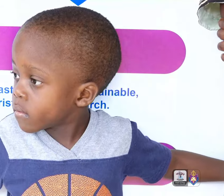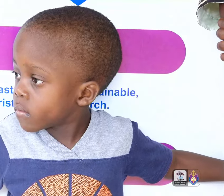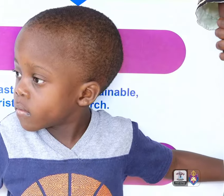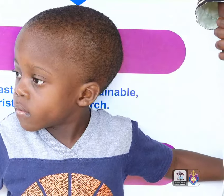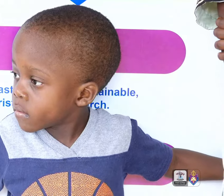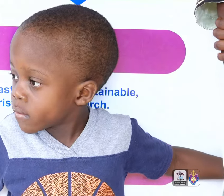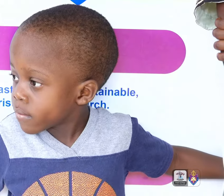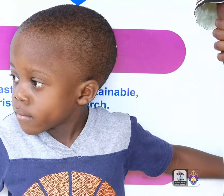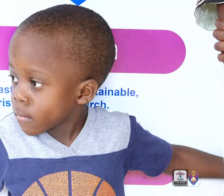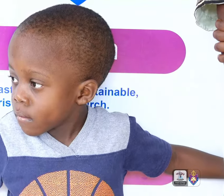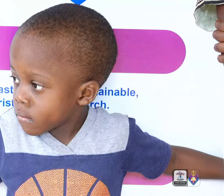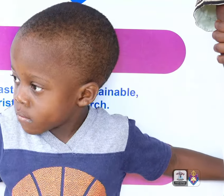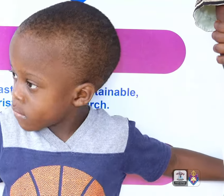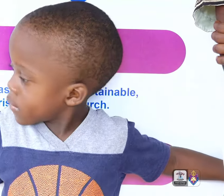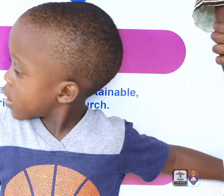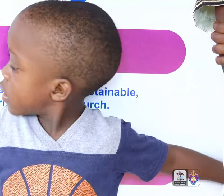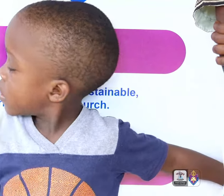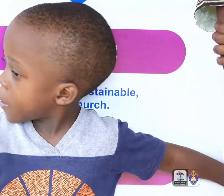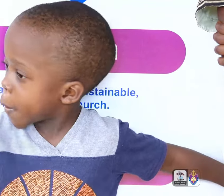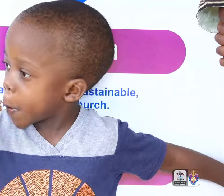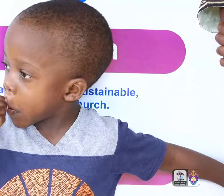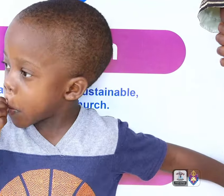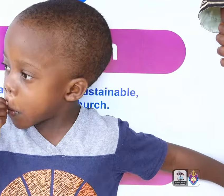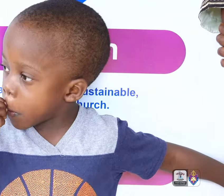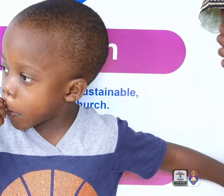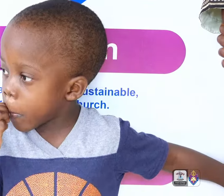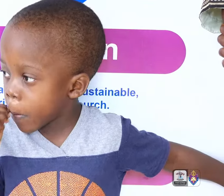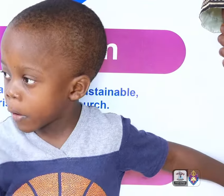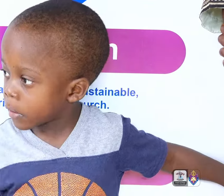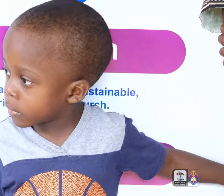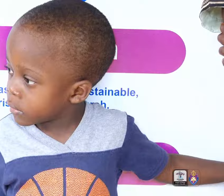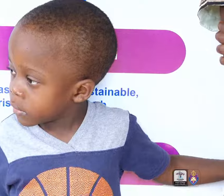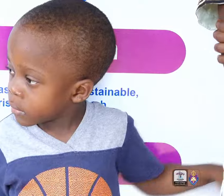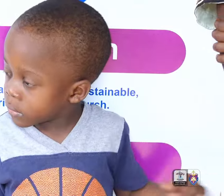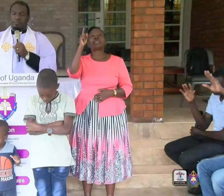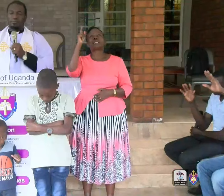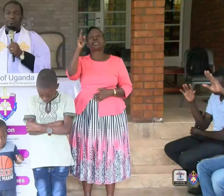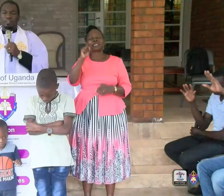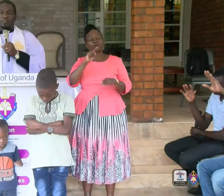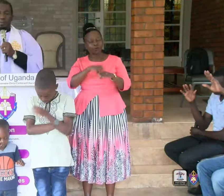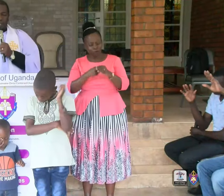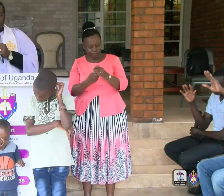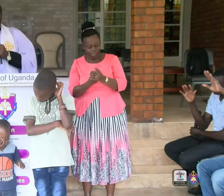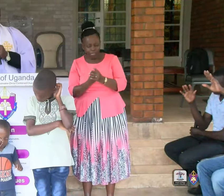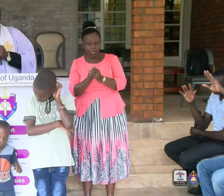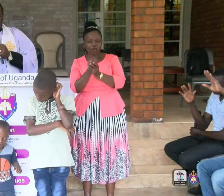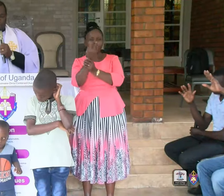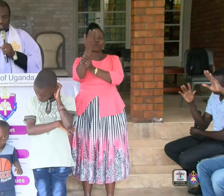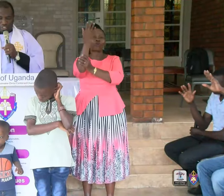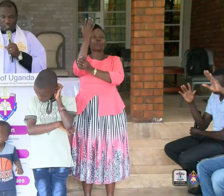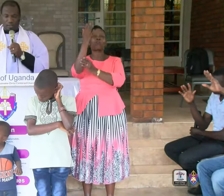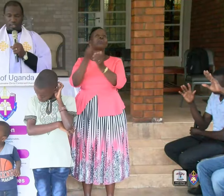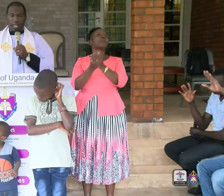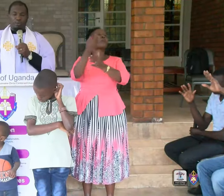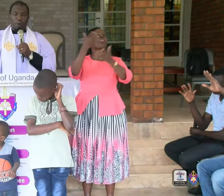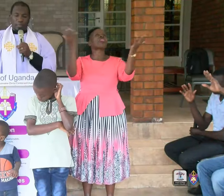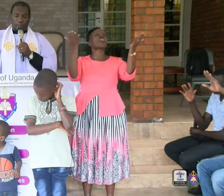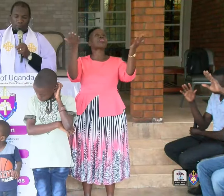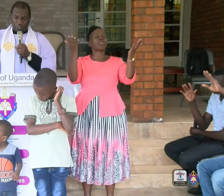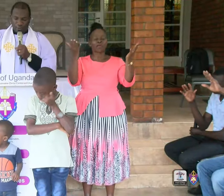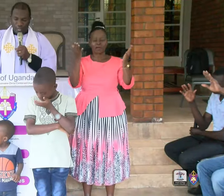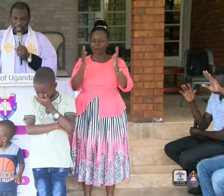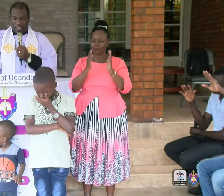bulijjo nga banoonya ggwe Katonda ow'ekisa, bategeere ggwe nga bakula, baleme kkula bukuzi